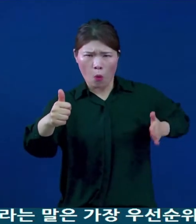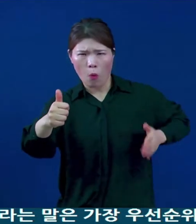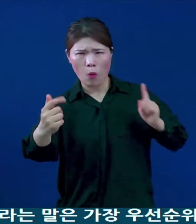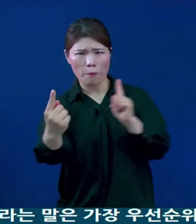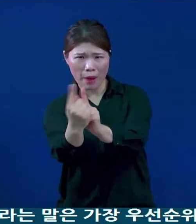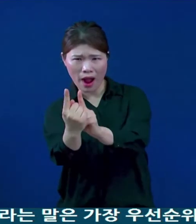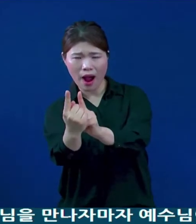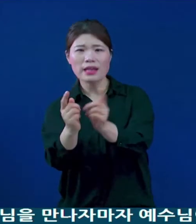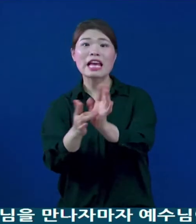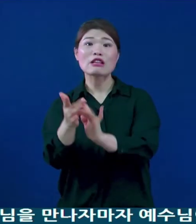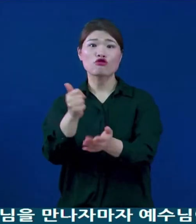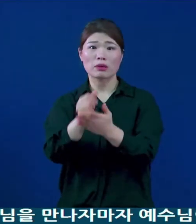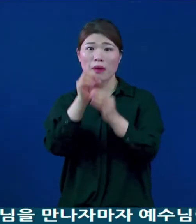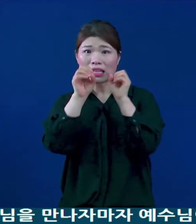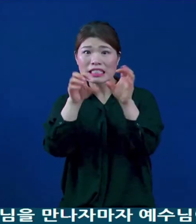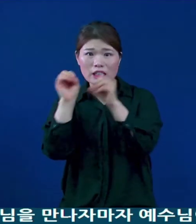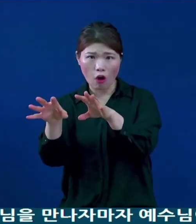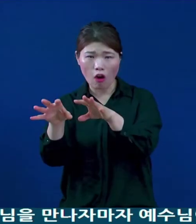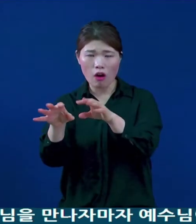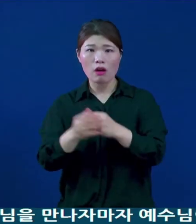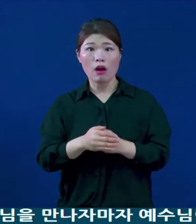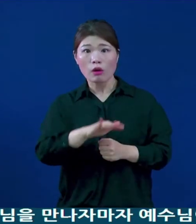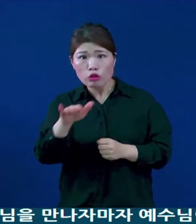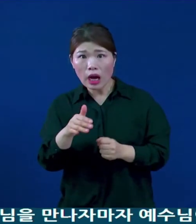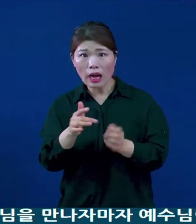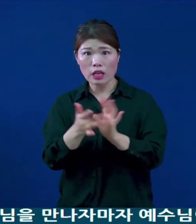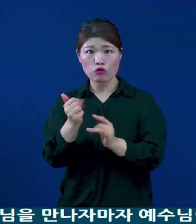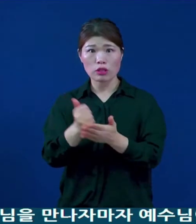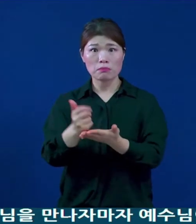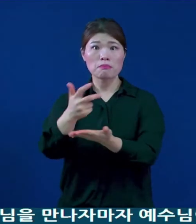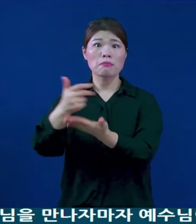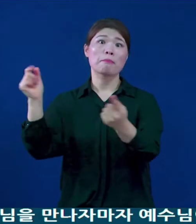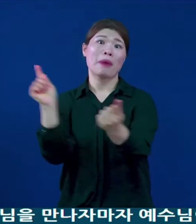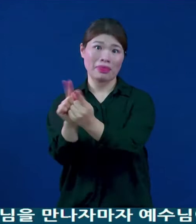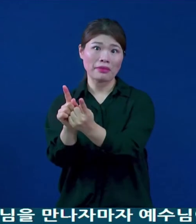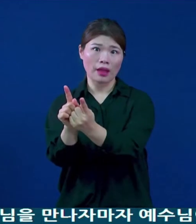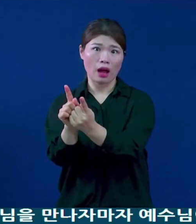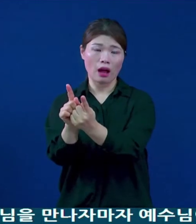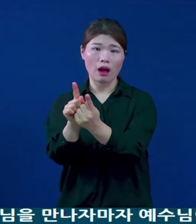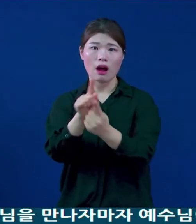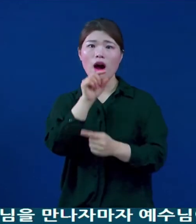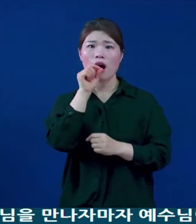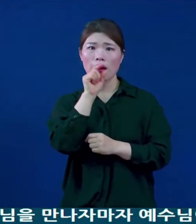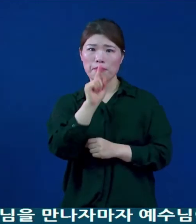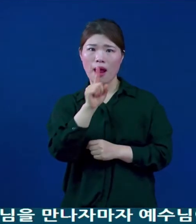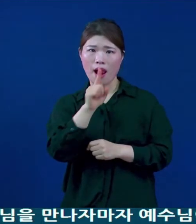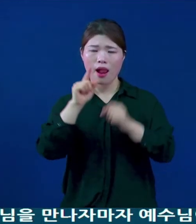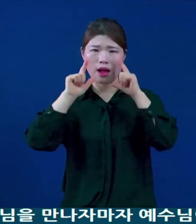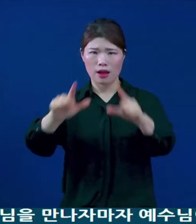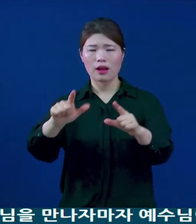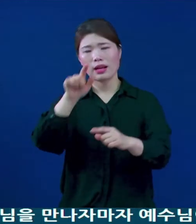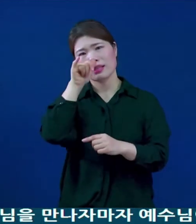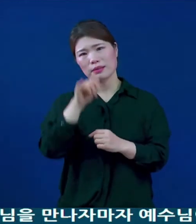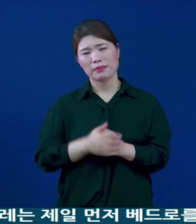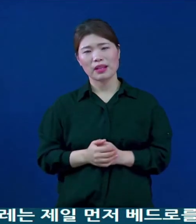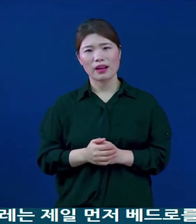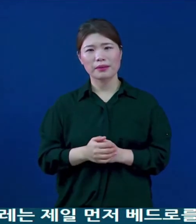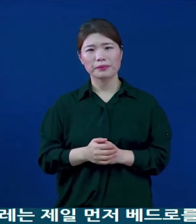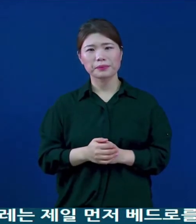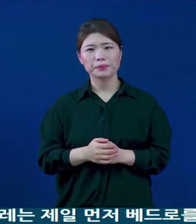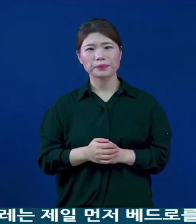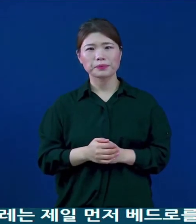증거하는데 우리가 메시아를 만났다, 이렇게 선포하고